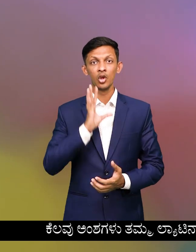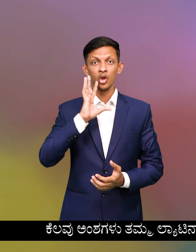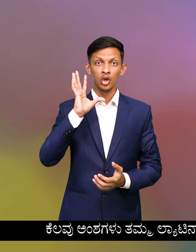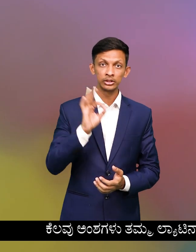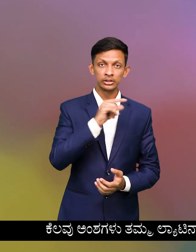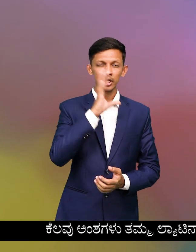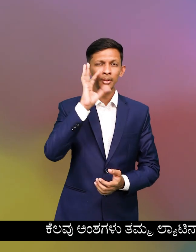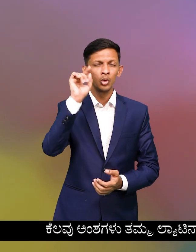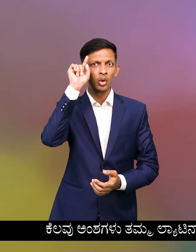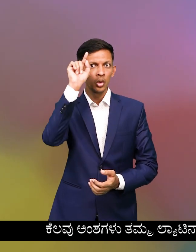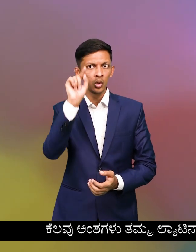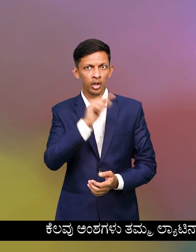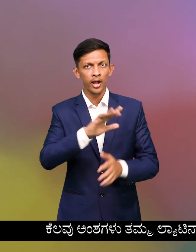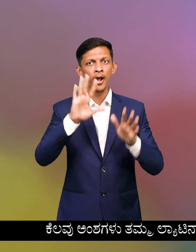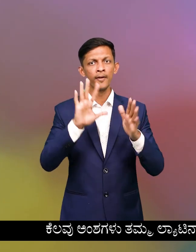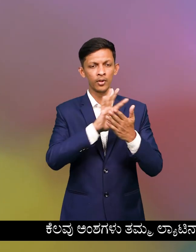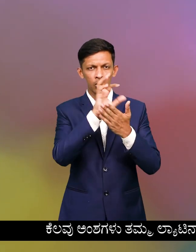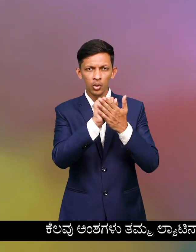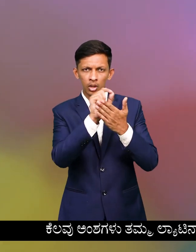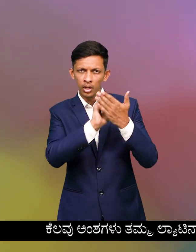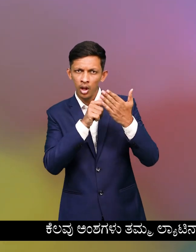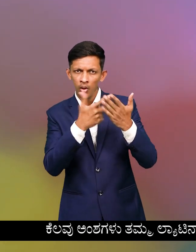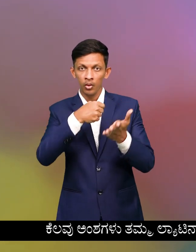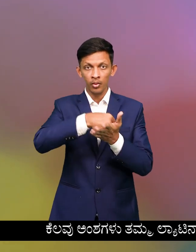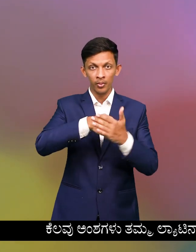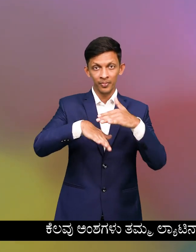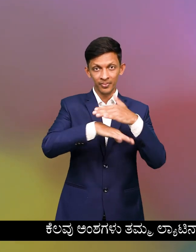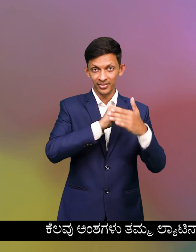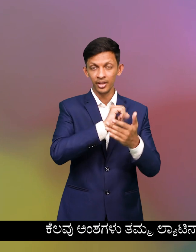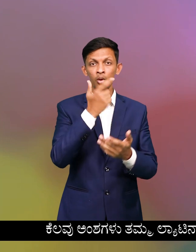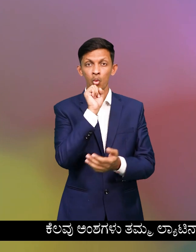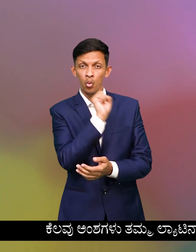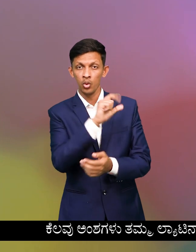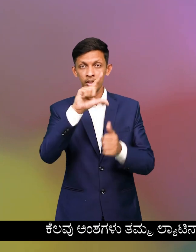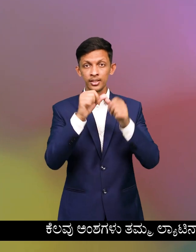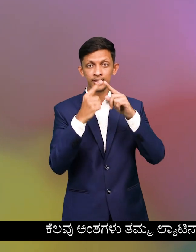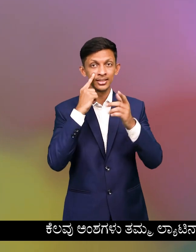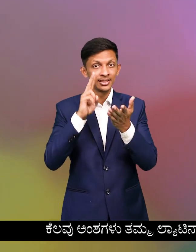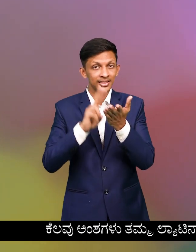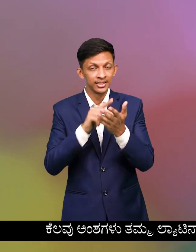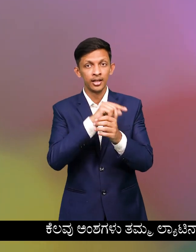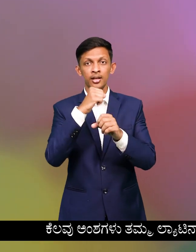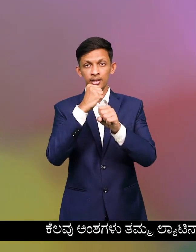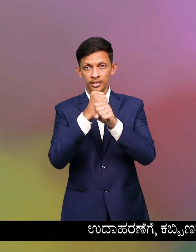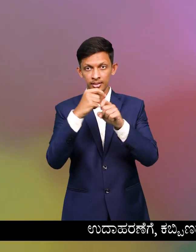ಕೆಲವು ಅಂಶಗಳು ತಮ್ಮ ಲ್ಯಾಟಿನ್, ಜರ್ಮನ್ ಅಥವಾ ಗ್ರೀಕ್ ಹೆಸರನ್ನು ಆಧರಿಸಿ ಚಿಹ್ನೆಗಳನ್ನು ಹೊಂದಿವೆ.